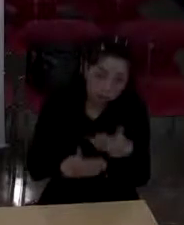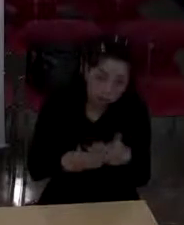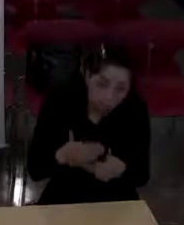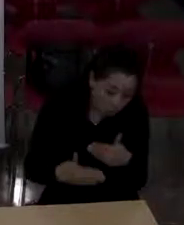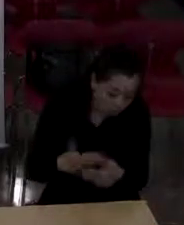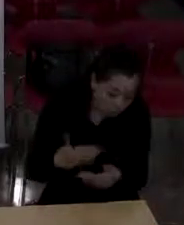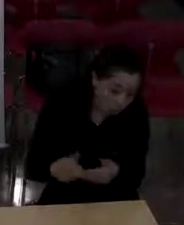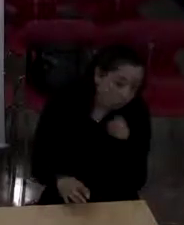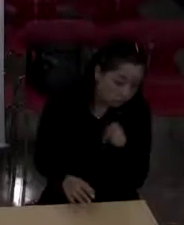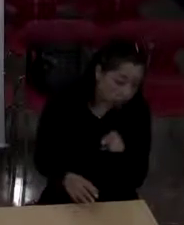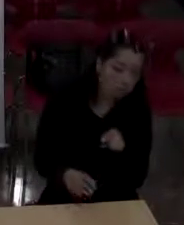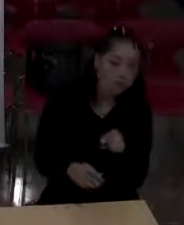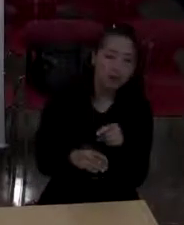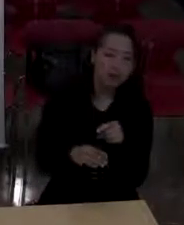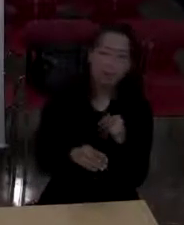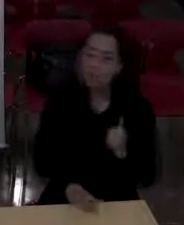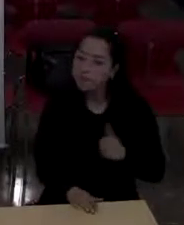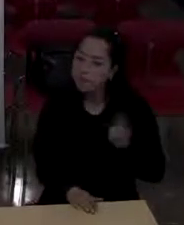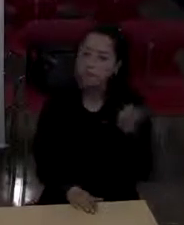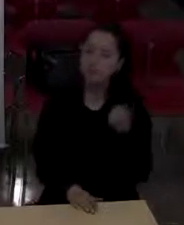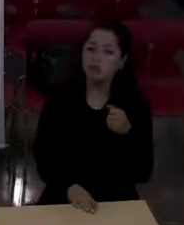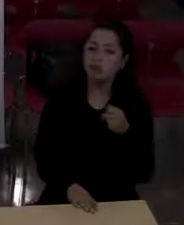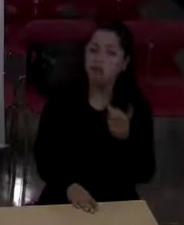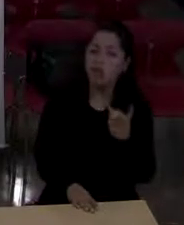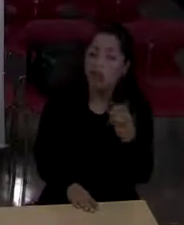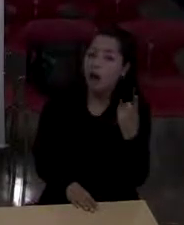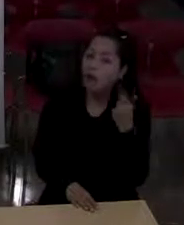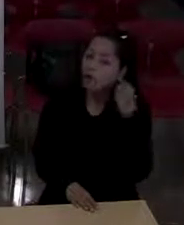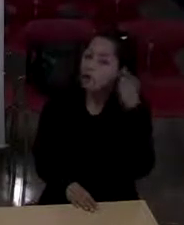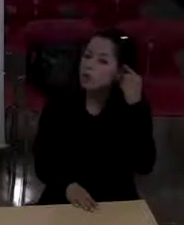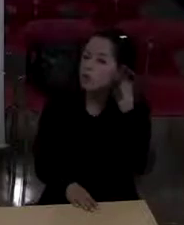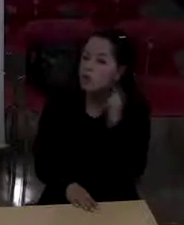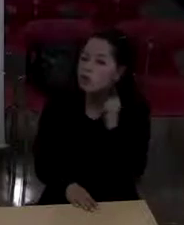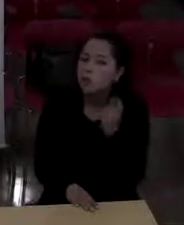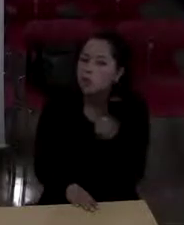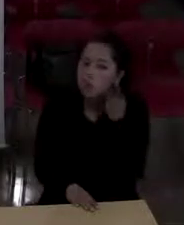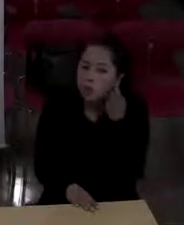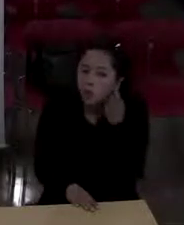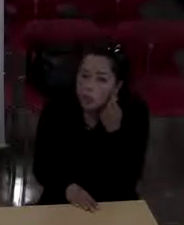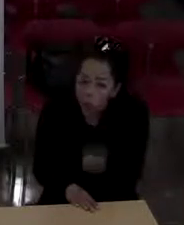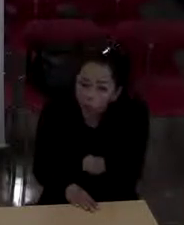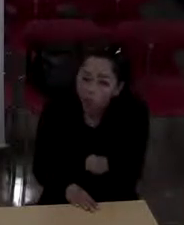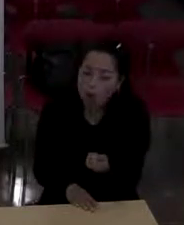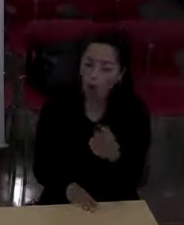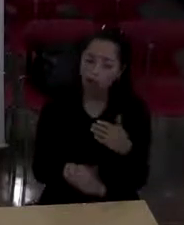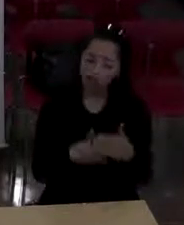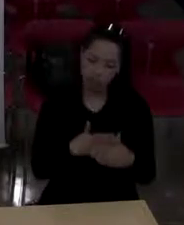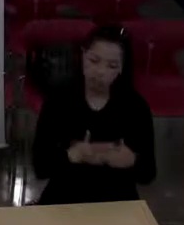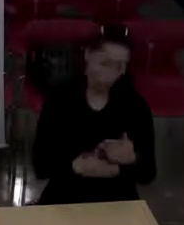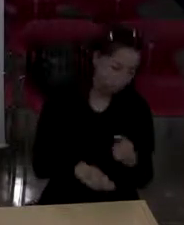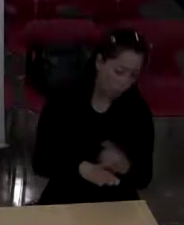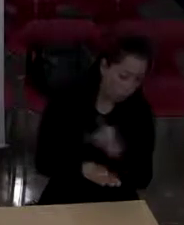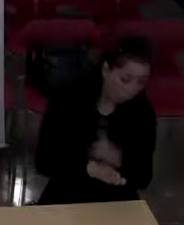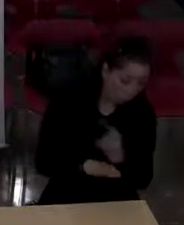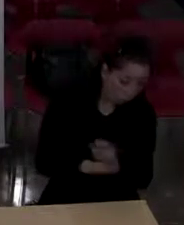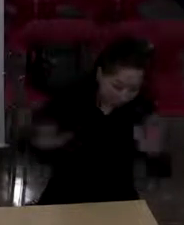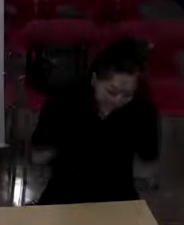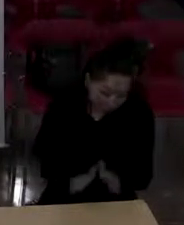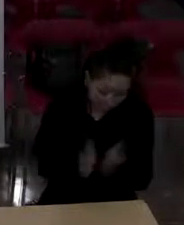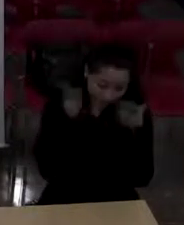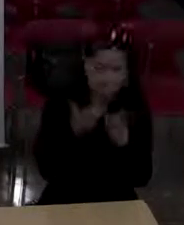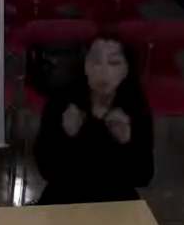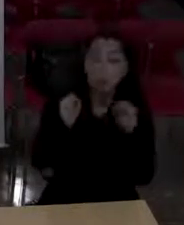hablando, de los restos auditivos y contar con las intervenciones médicas necesarias a nivel biológico o el equipamiento de